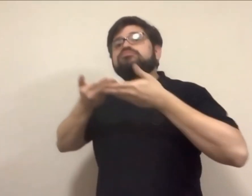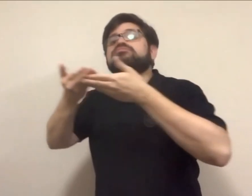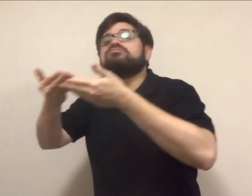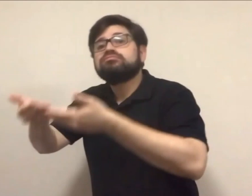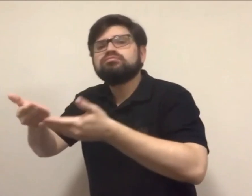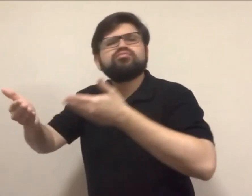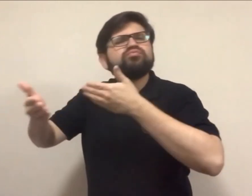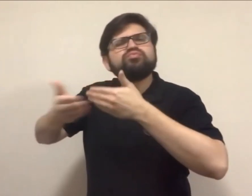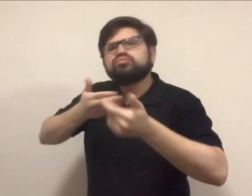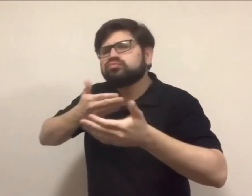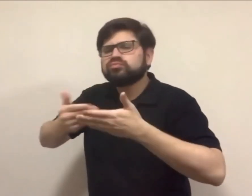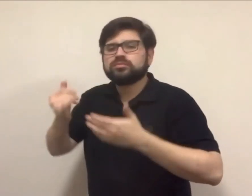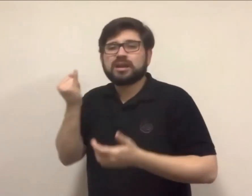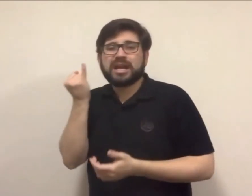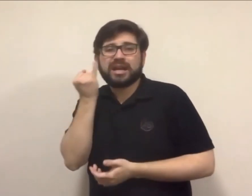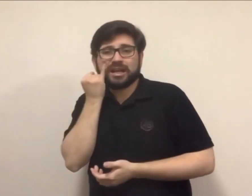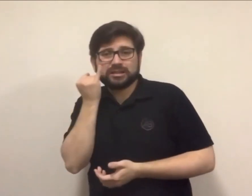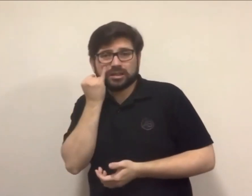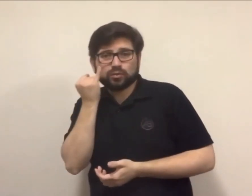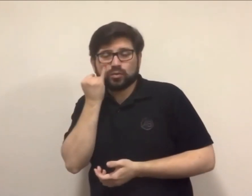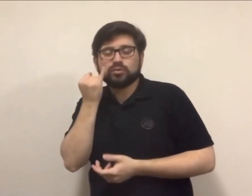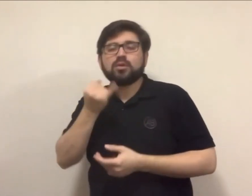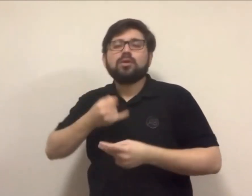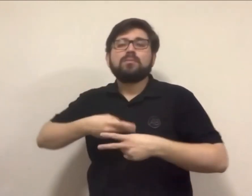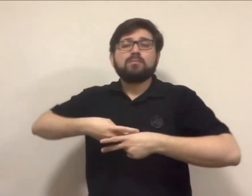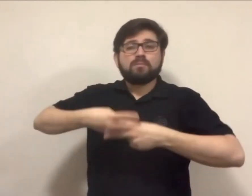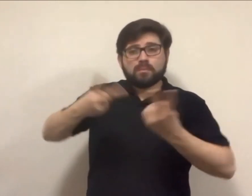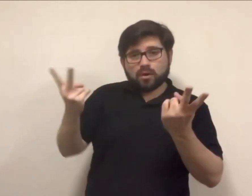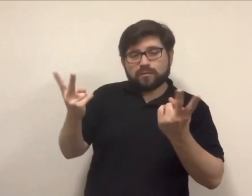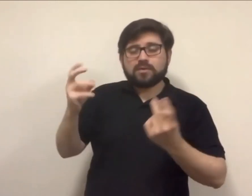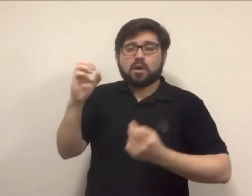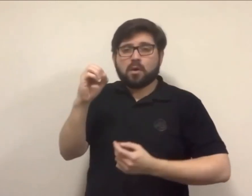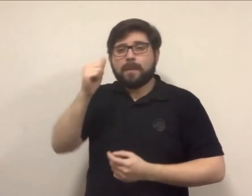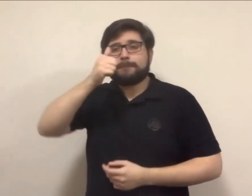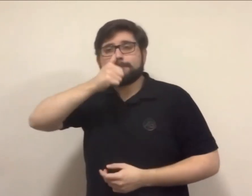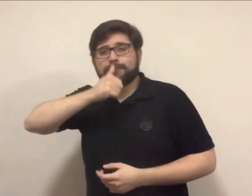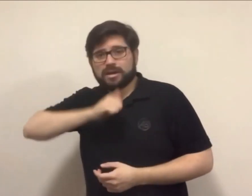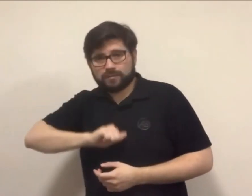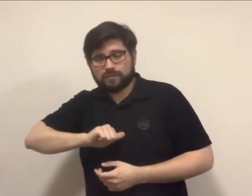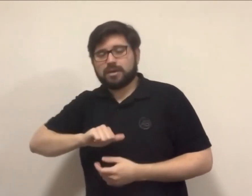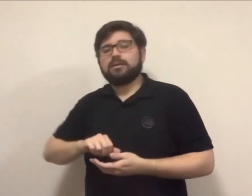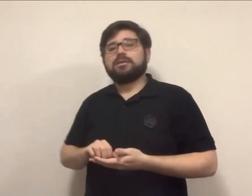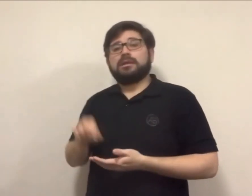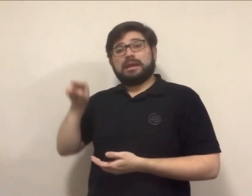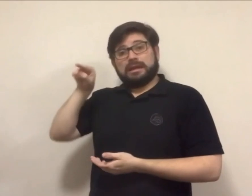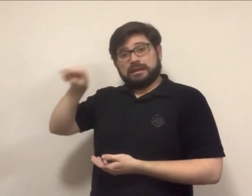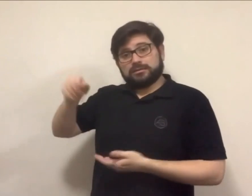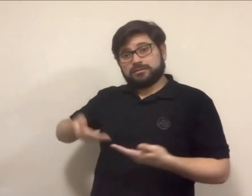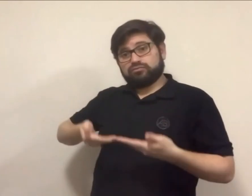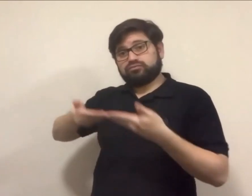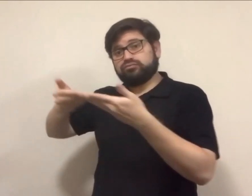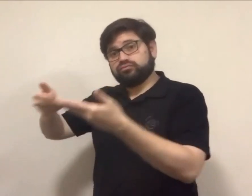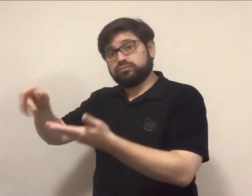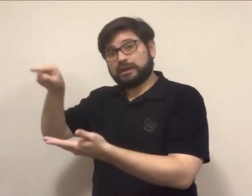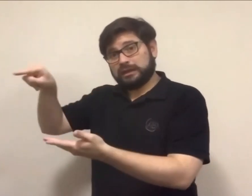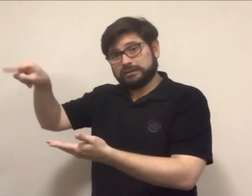cuidar, en ese caso lo pueden dar en adopción. Existen